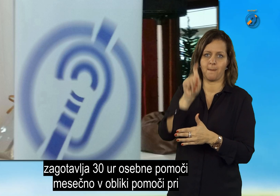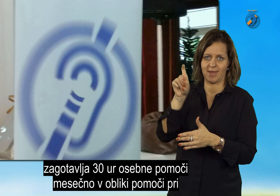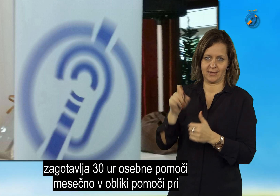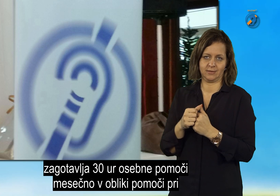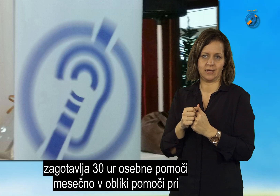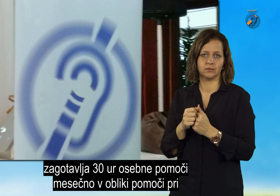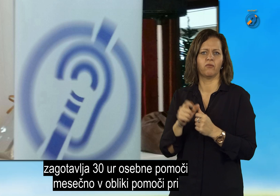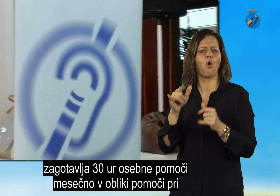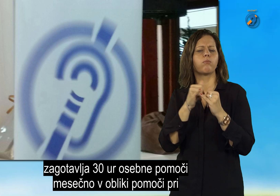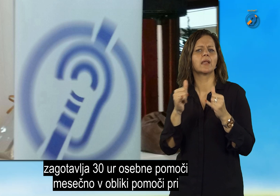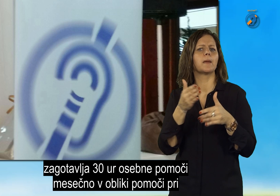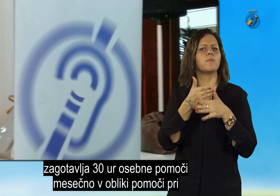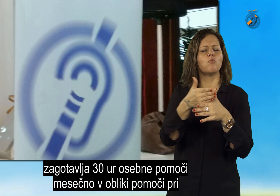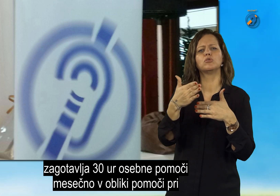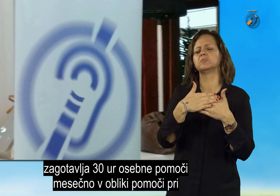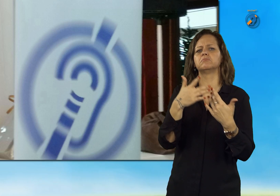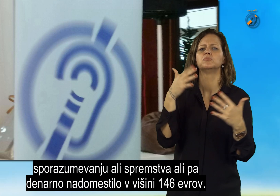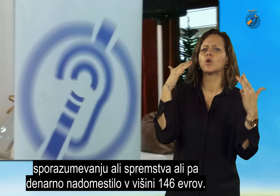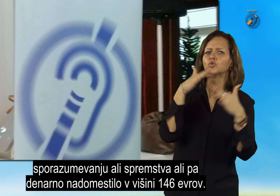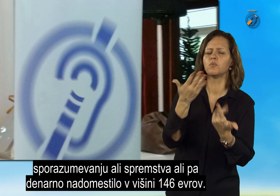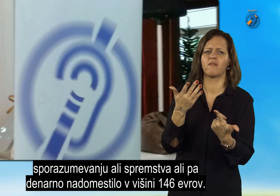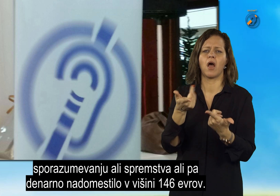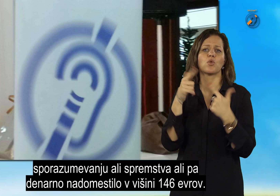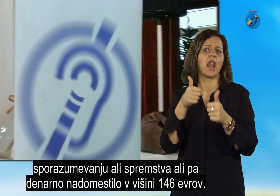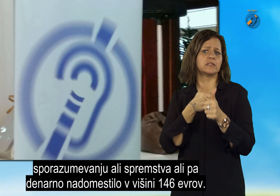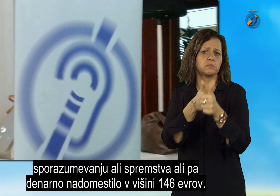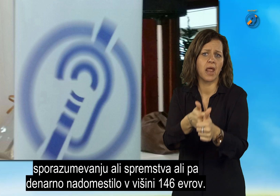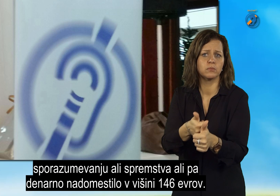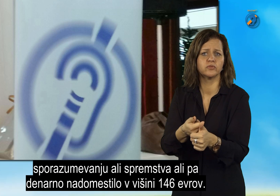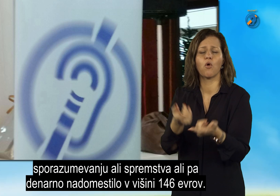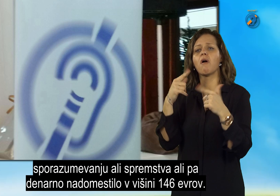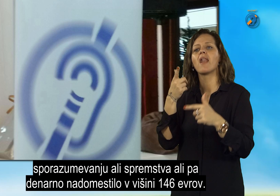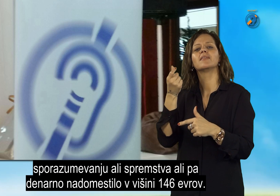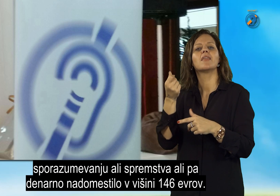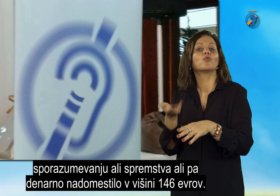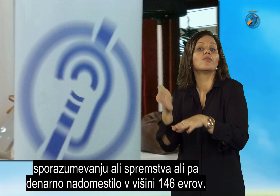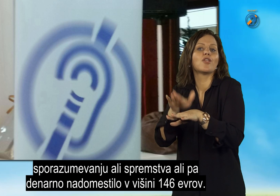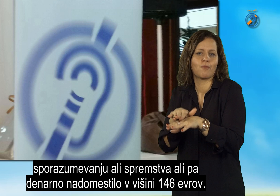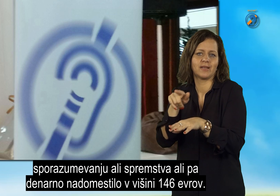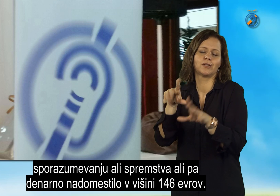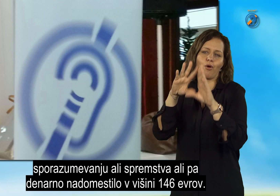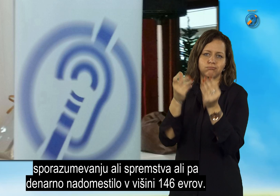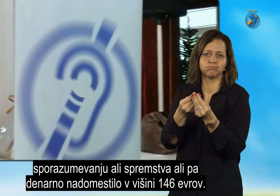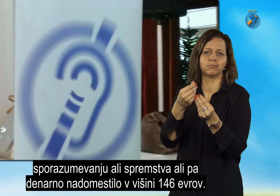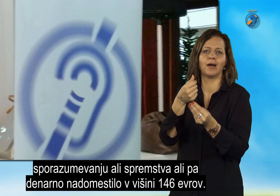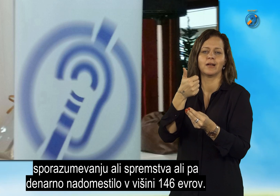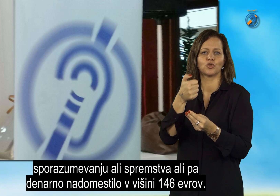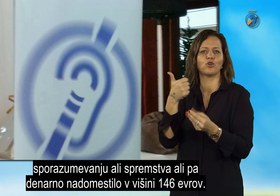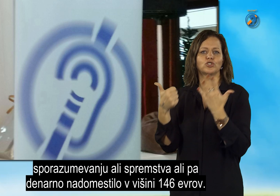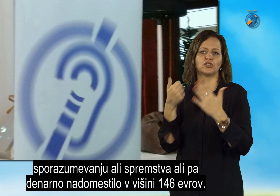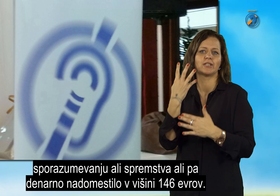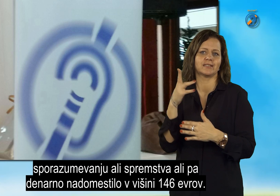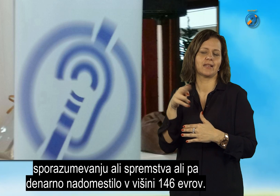pomoči pri sporazumevanju ali spremstva ali pa denarno nadomestilo v višini